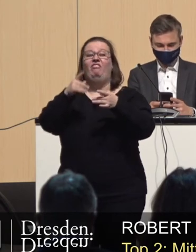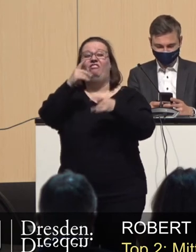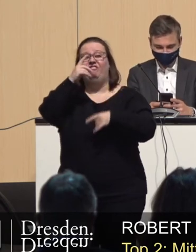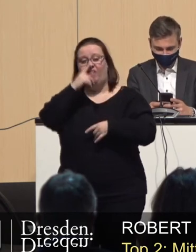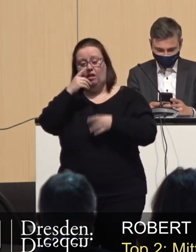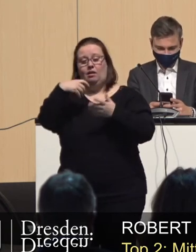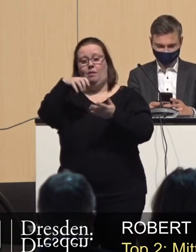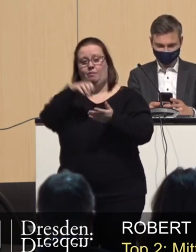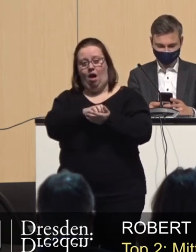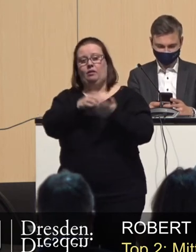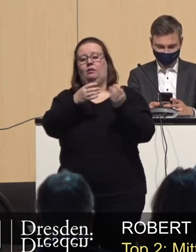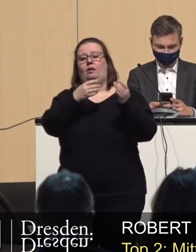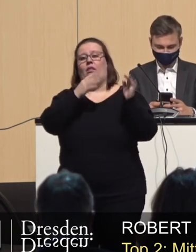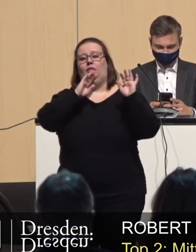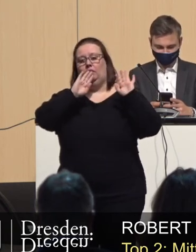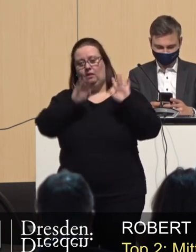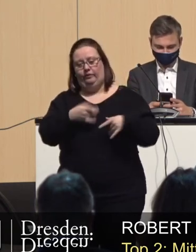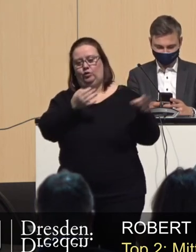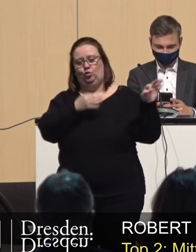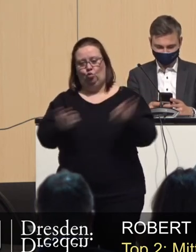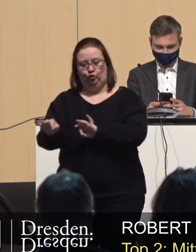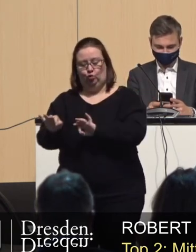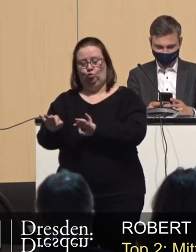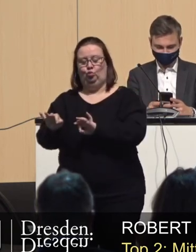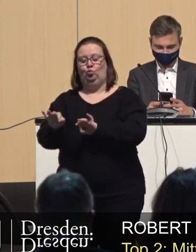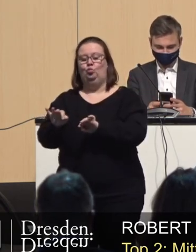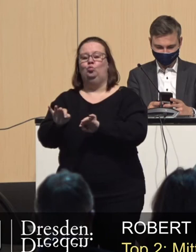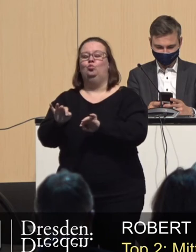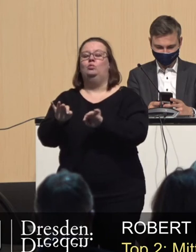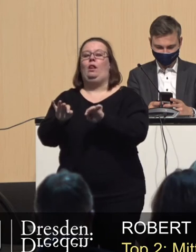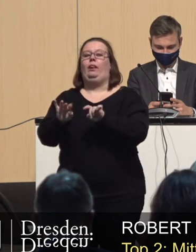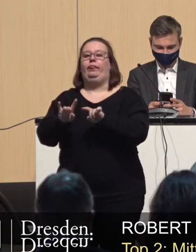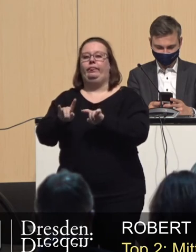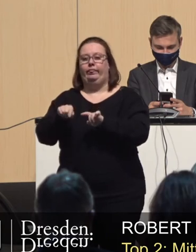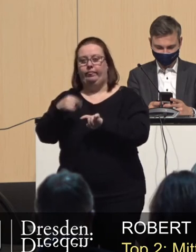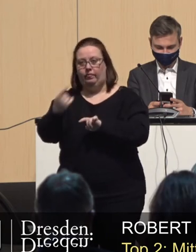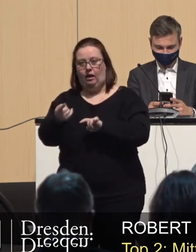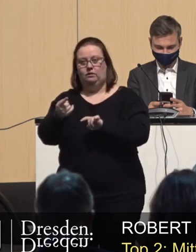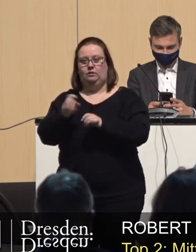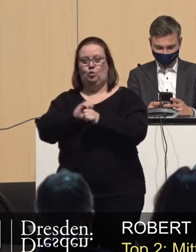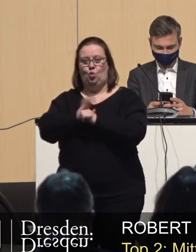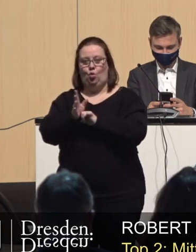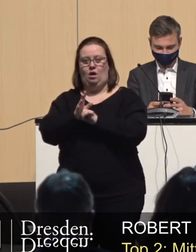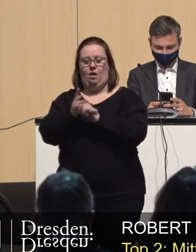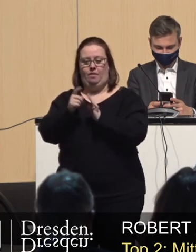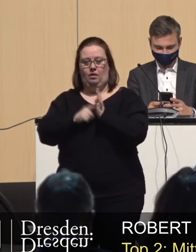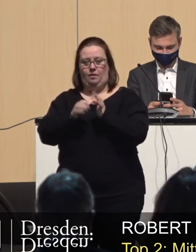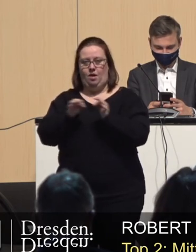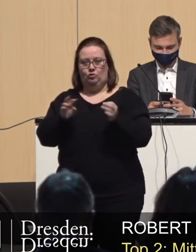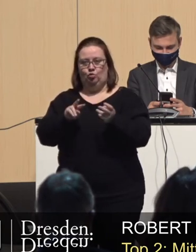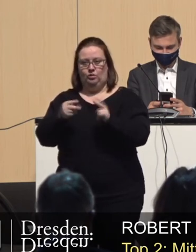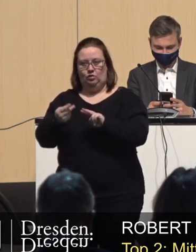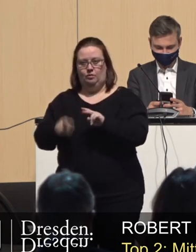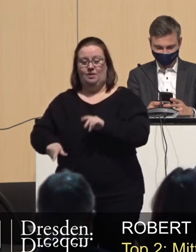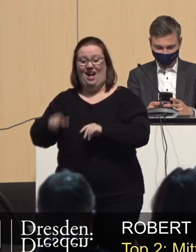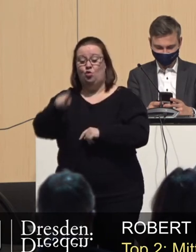die Märkte doch stattfinden sollen, dass dann eben diese Beihilfe zur Umsetzung Corona-bedingter Maßnahmen ausgezahlt werden. Und